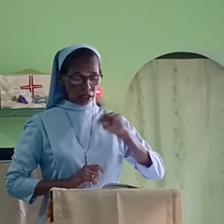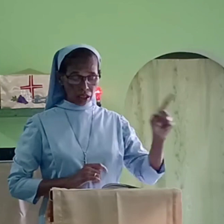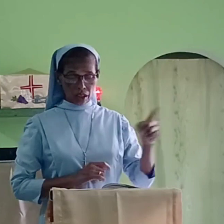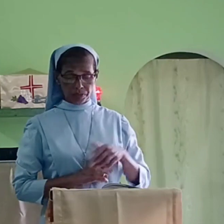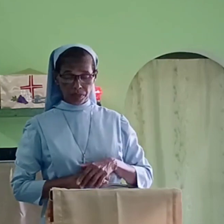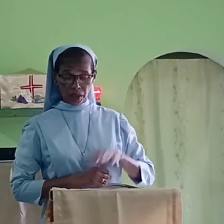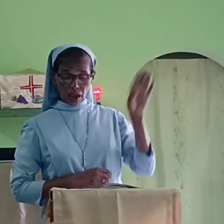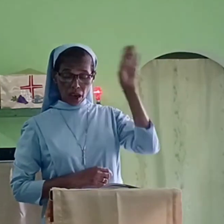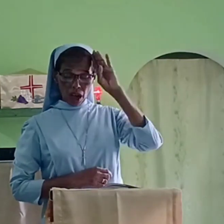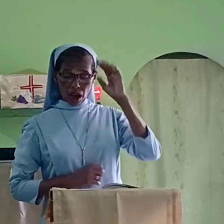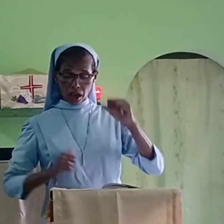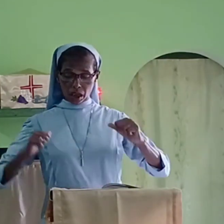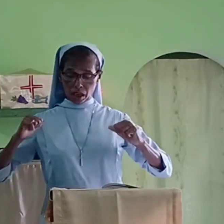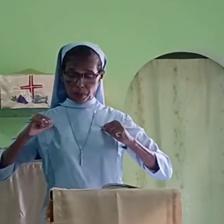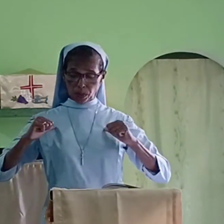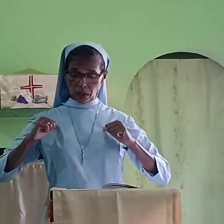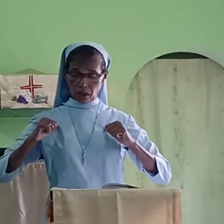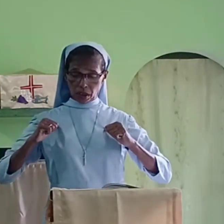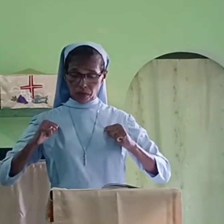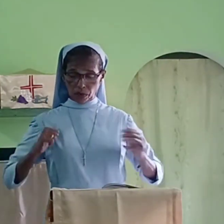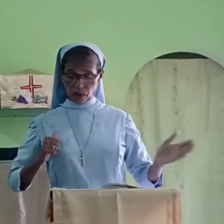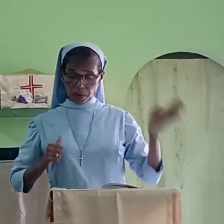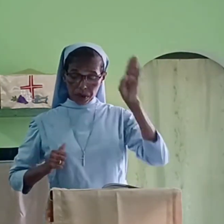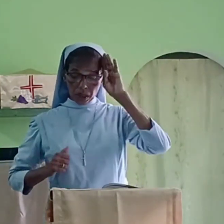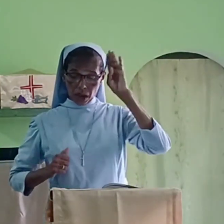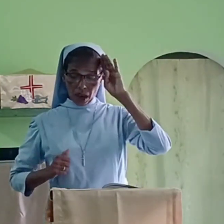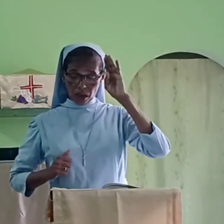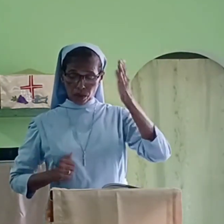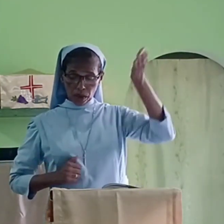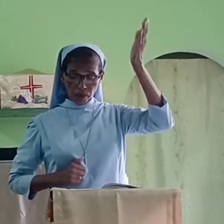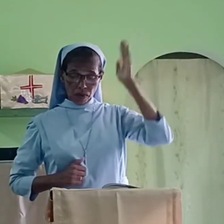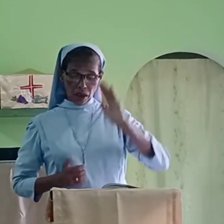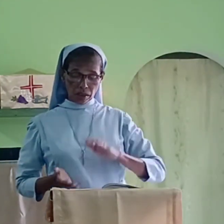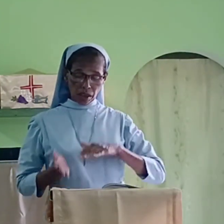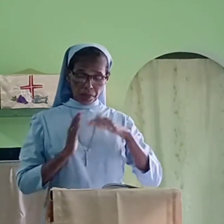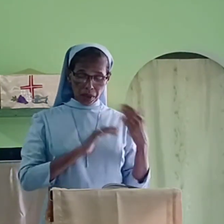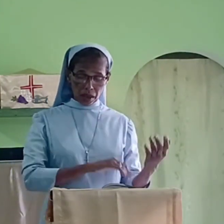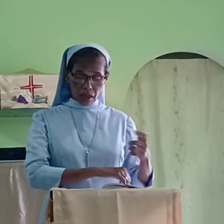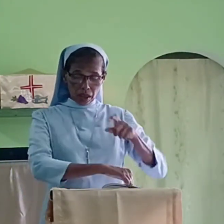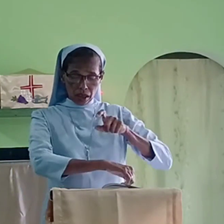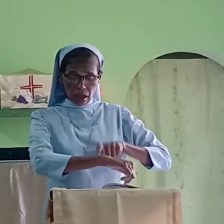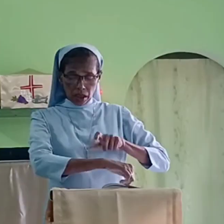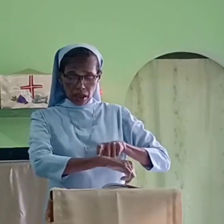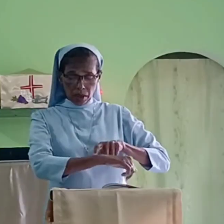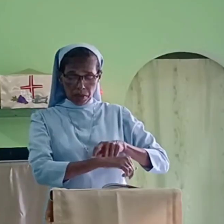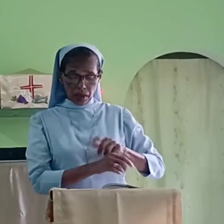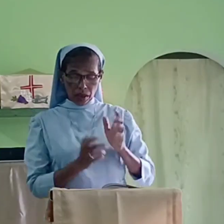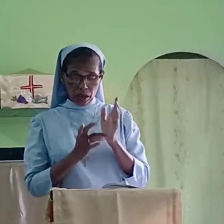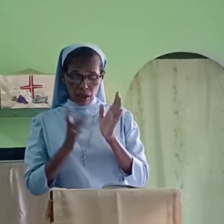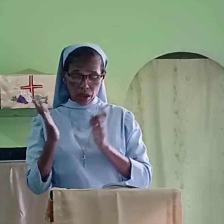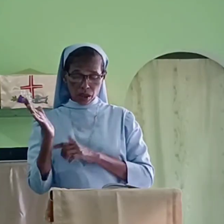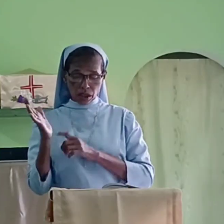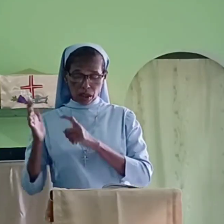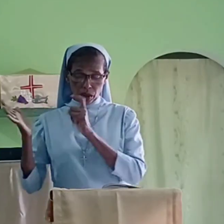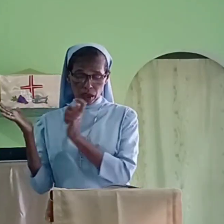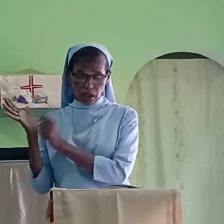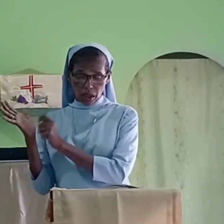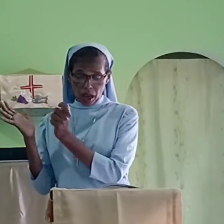කාරණාය. නායක පූජකවරුද අපගේ ප්‍රධාන වූද උන්වහන්සේ මරණයට නියම කොට